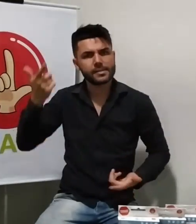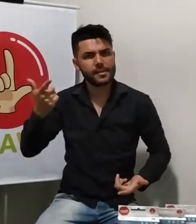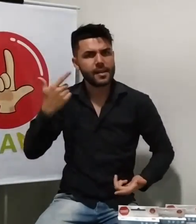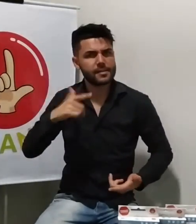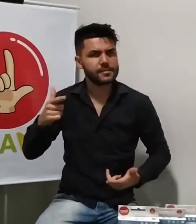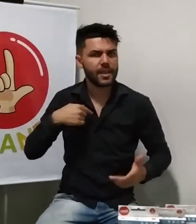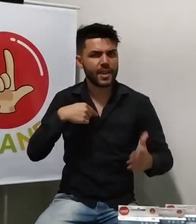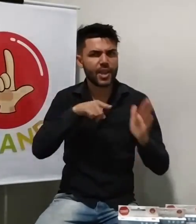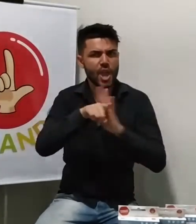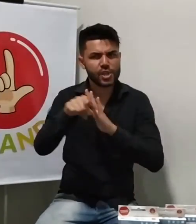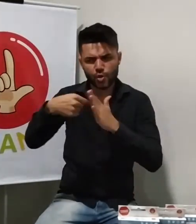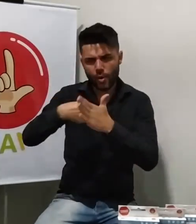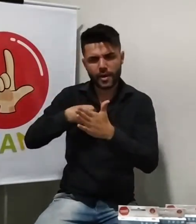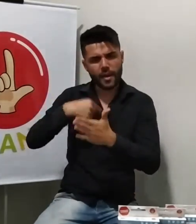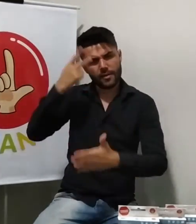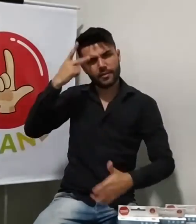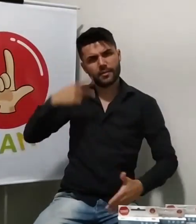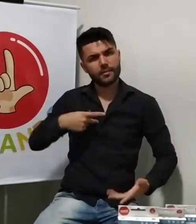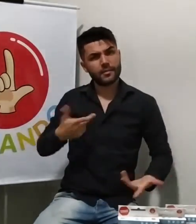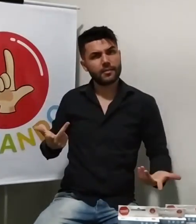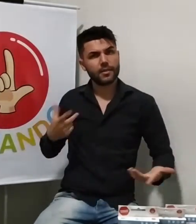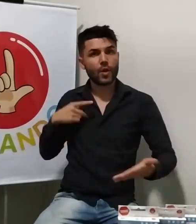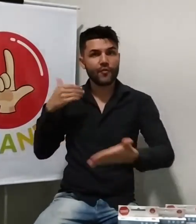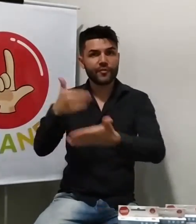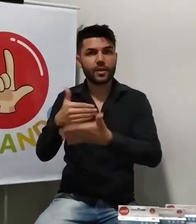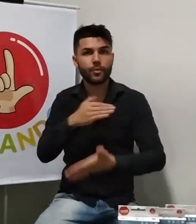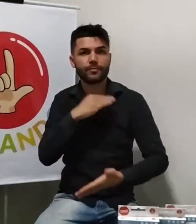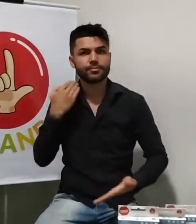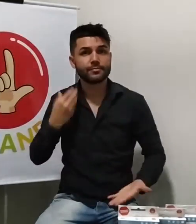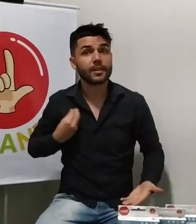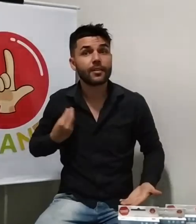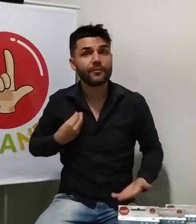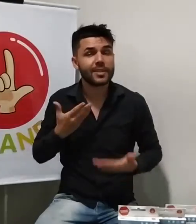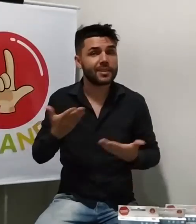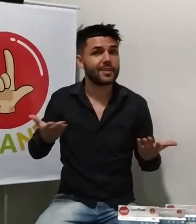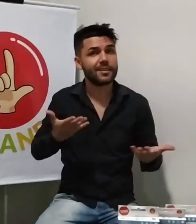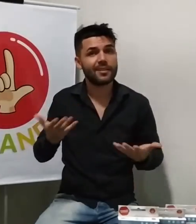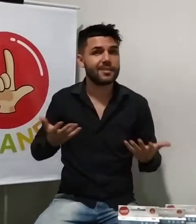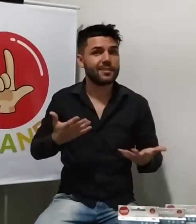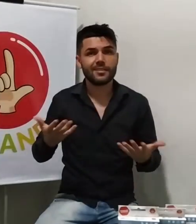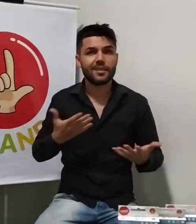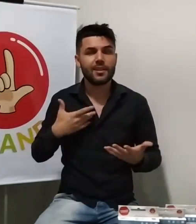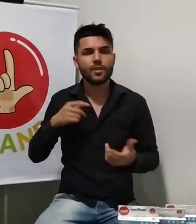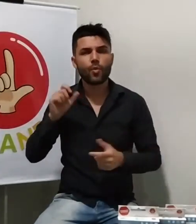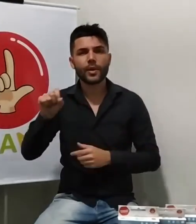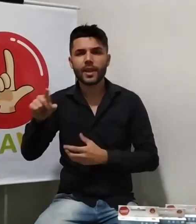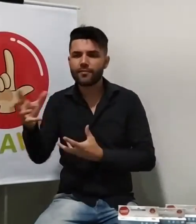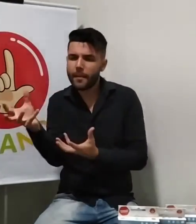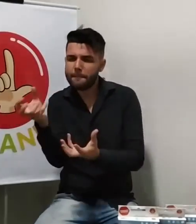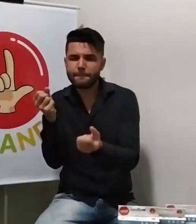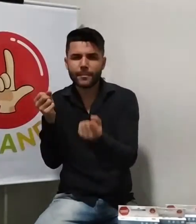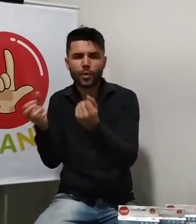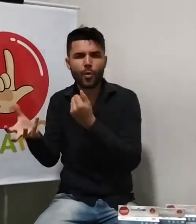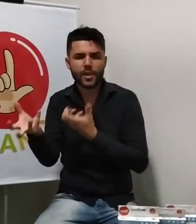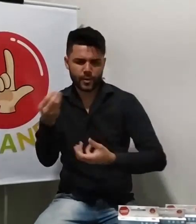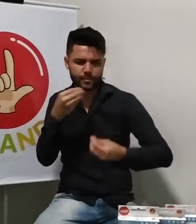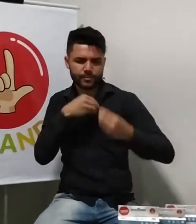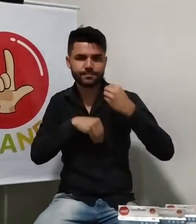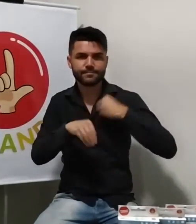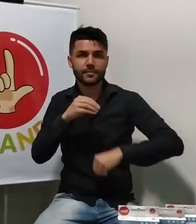eu não sei se vai ser muito legal. Eu não sei se os caras que colhem sementes no meio da boiada, eu não sei que tipo de fruto vai colher. Para você conquistar aquilo que